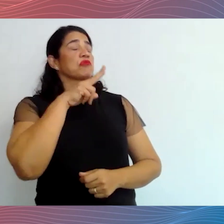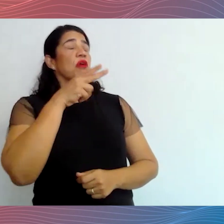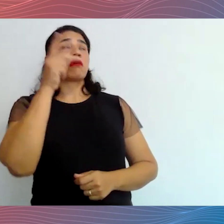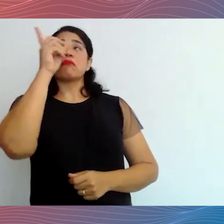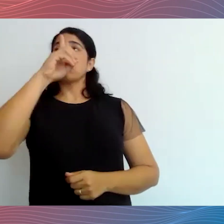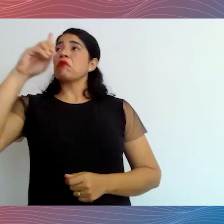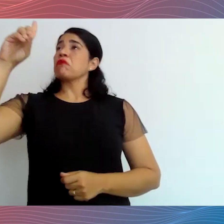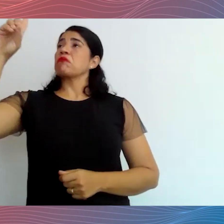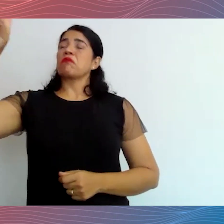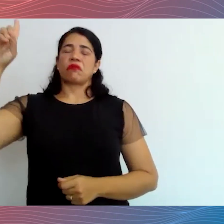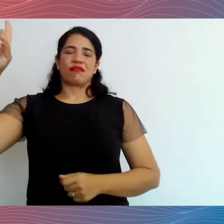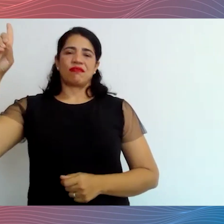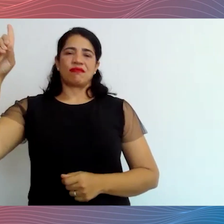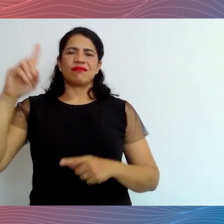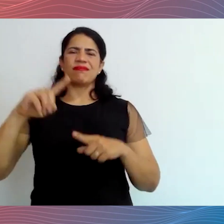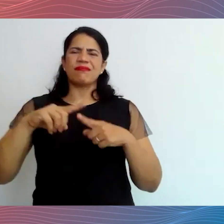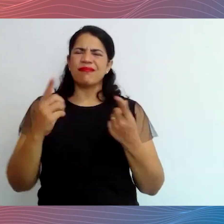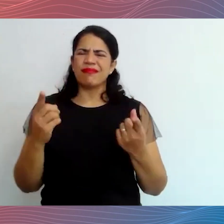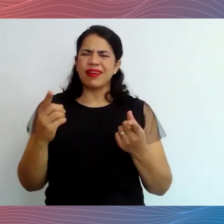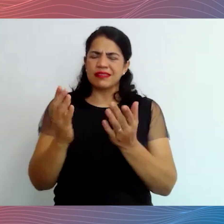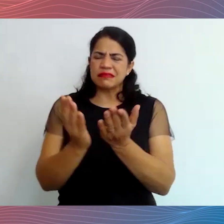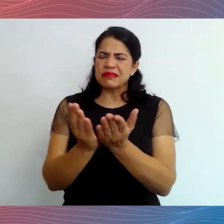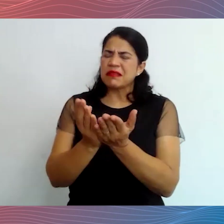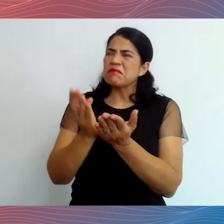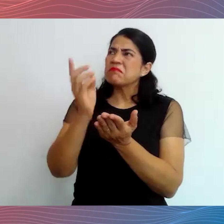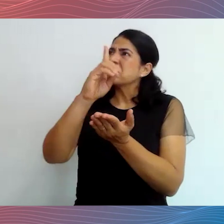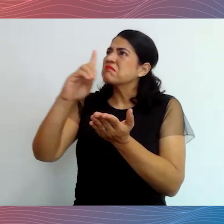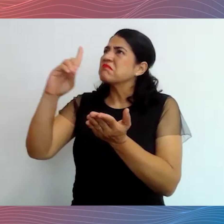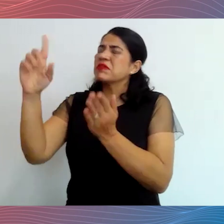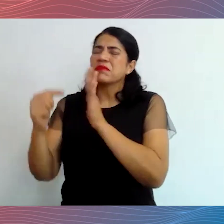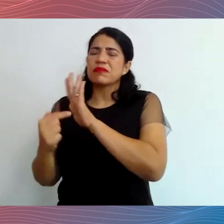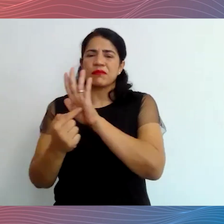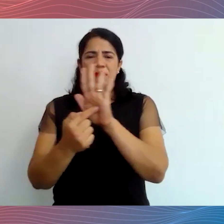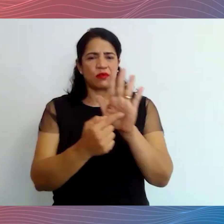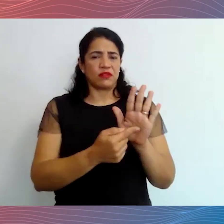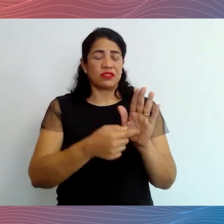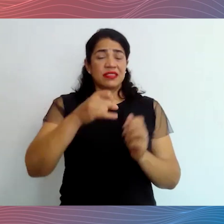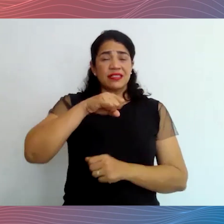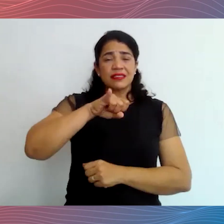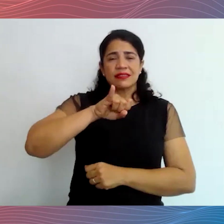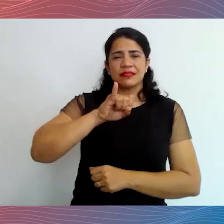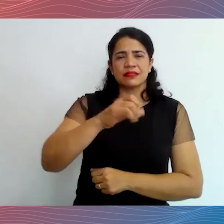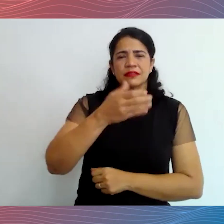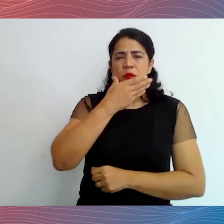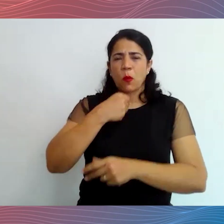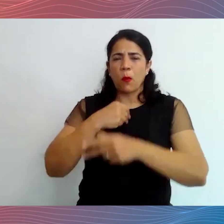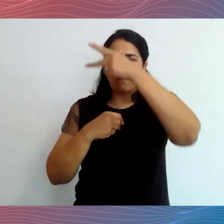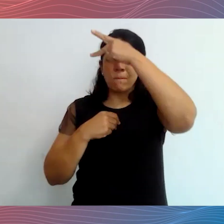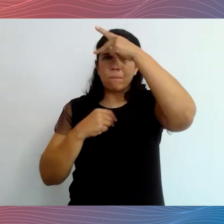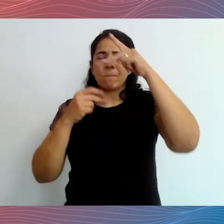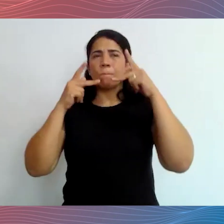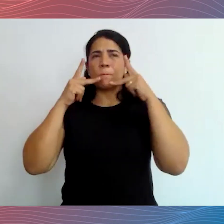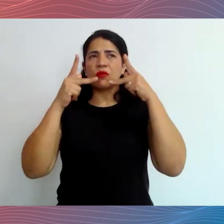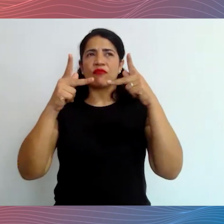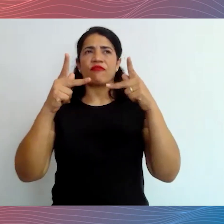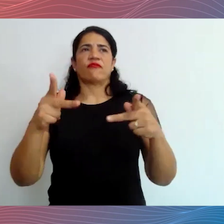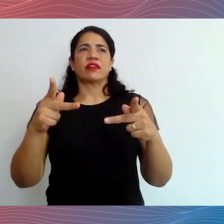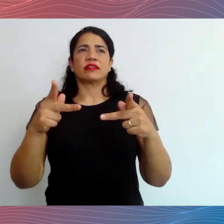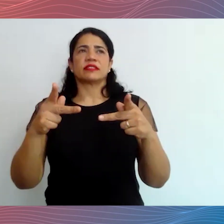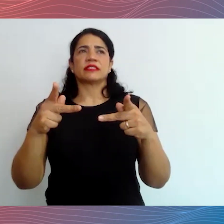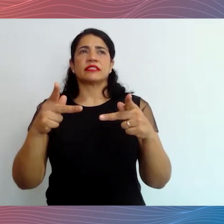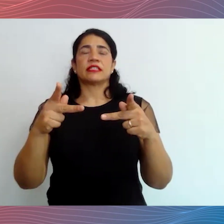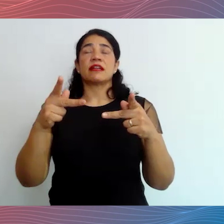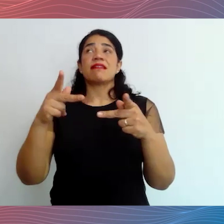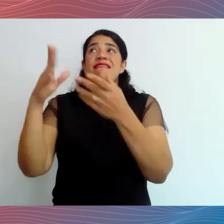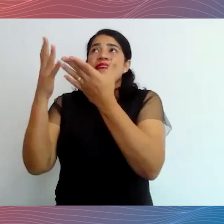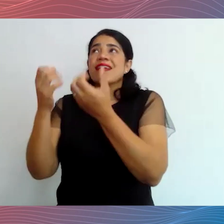um profeta fala por Deus, as coisas se confirmam, né? Próprio Jesus,